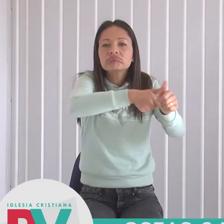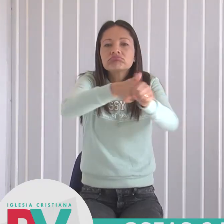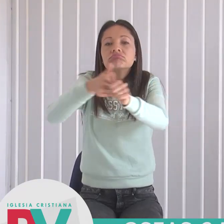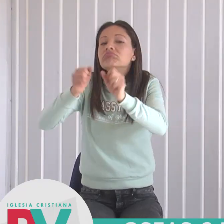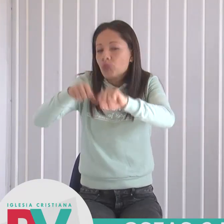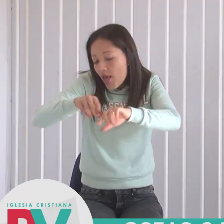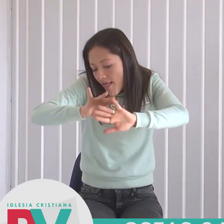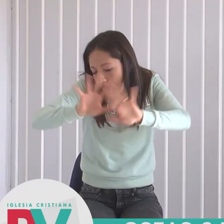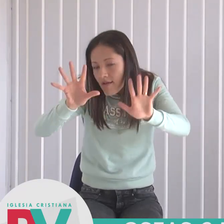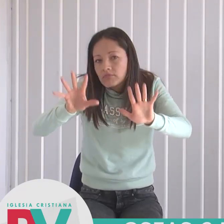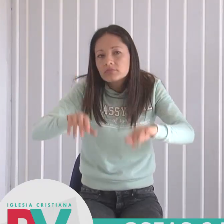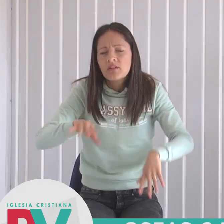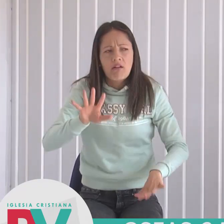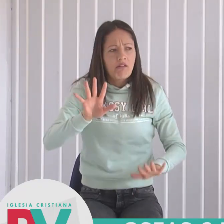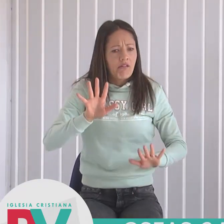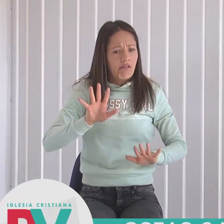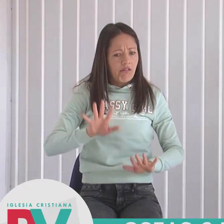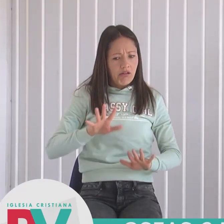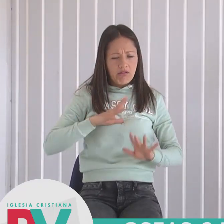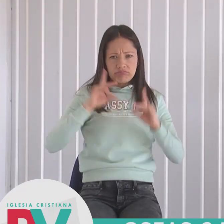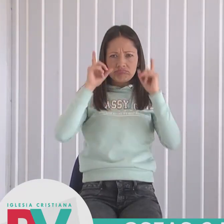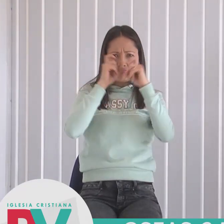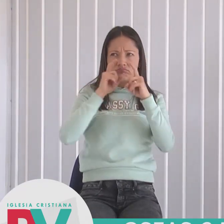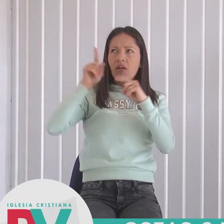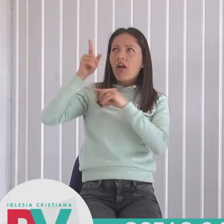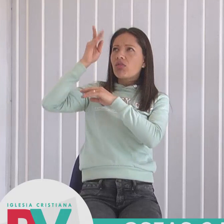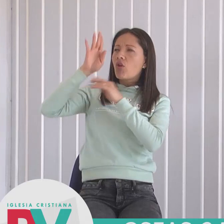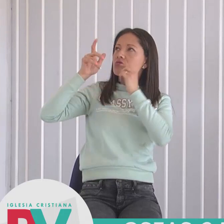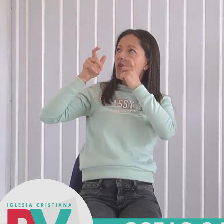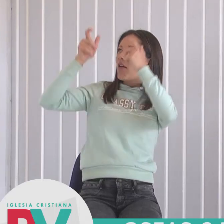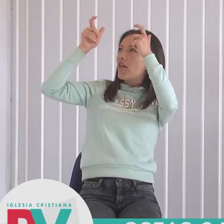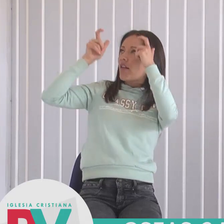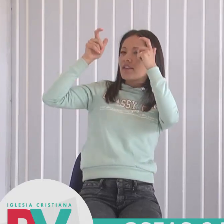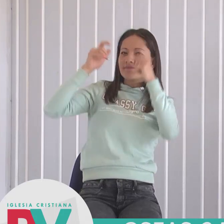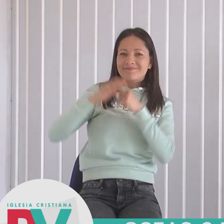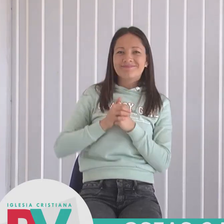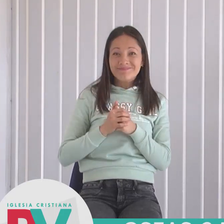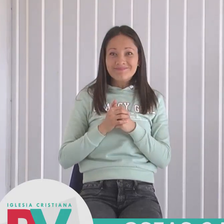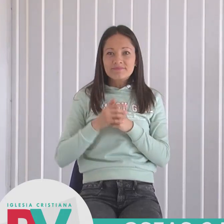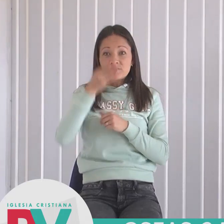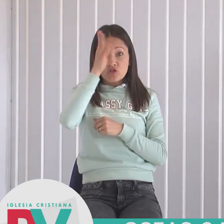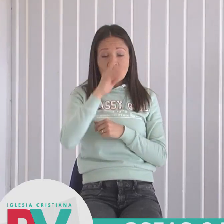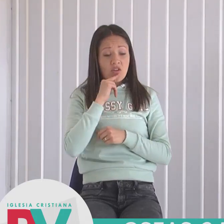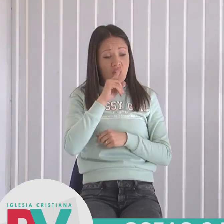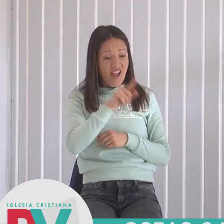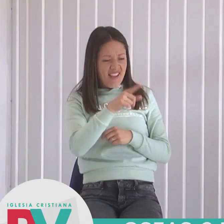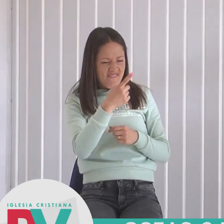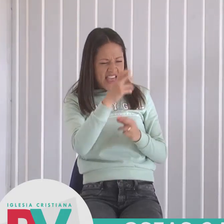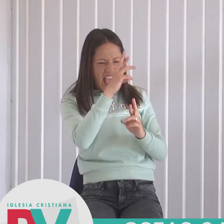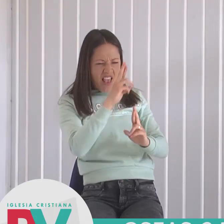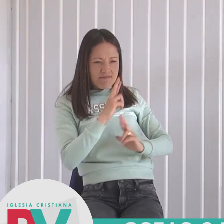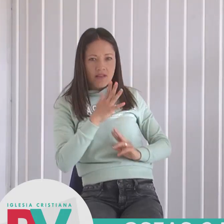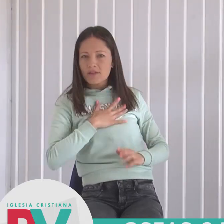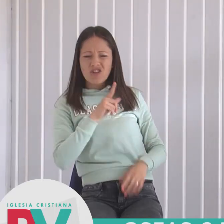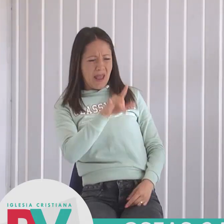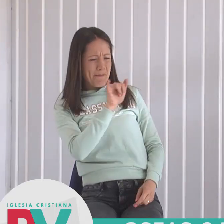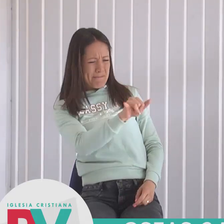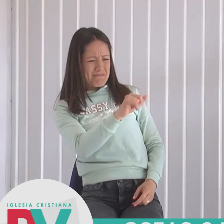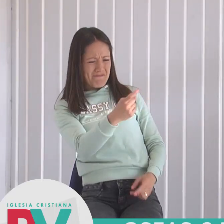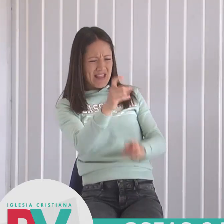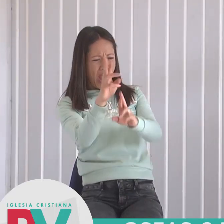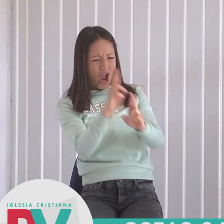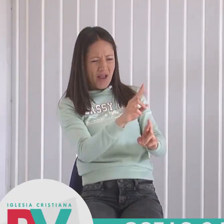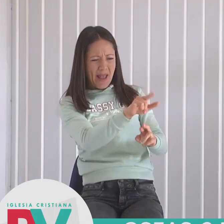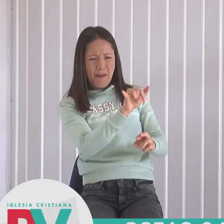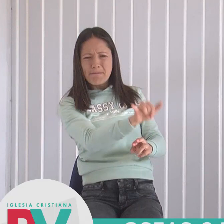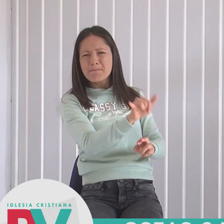Así que piensa en Dios como rey. Él no dijo, ella me deshonró. No, ¿qué dijo? Ella se deshonró. Por lo tanto,